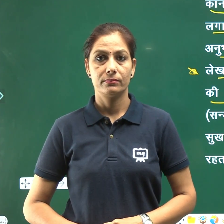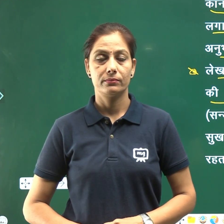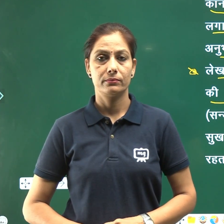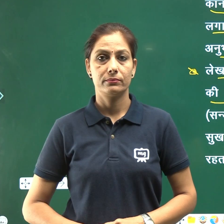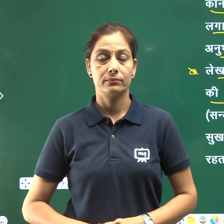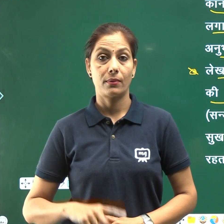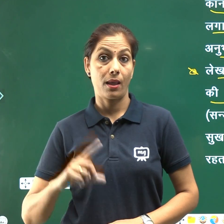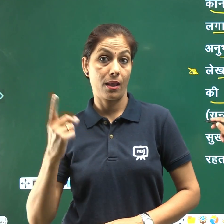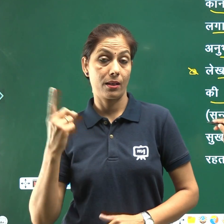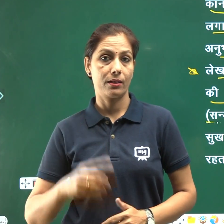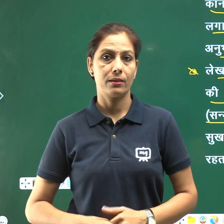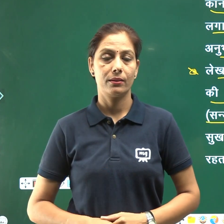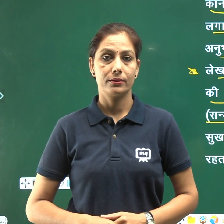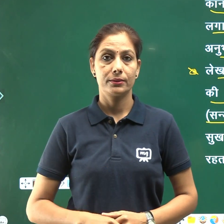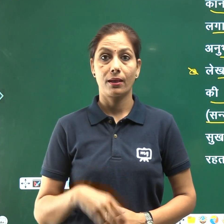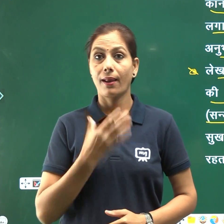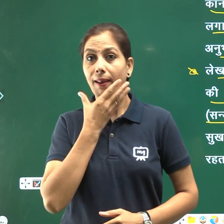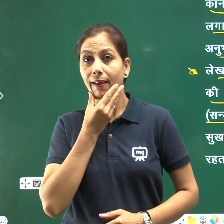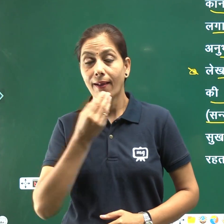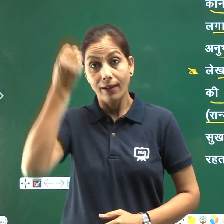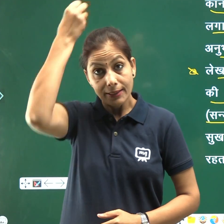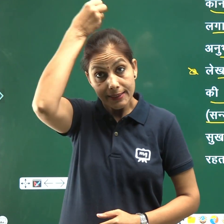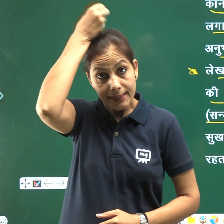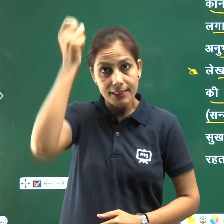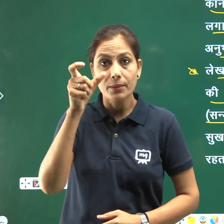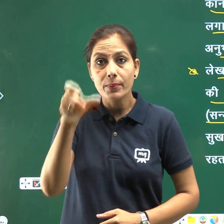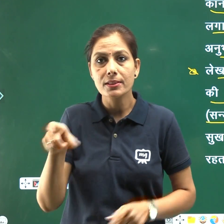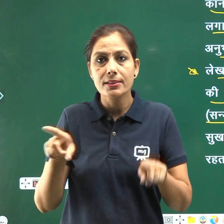एक अवधूत सन्यासी से की है,